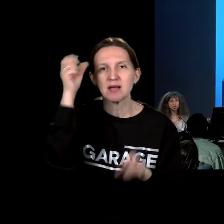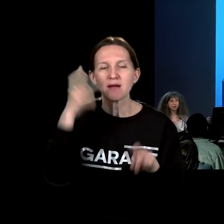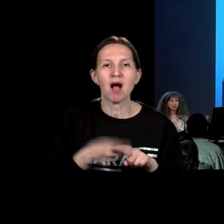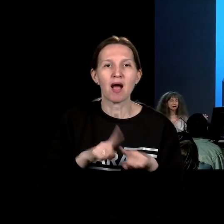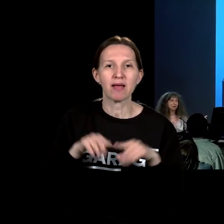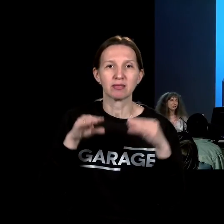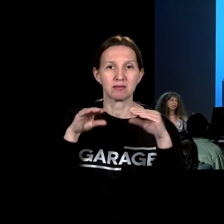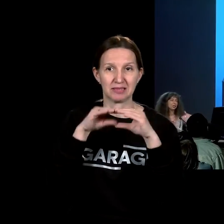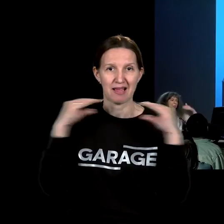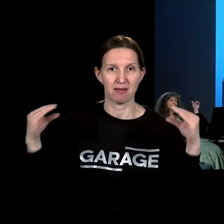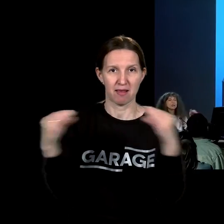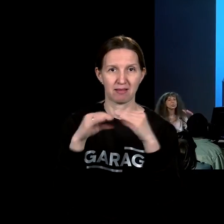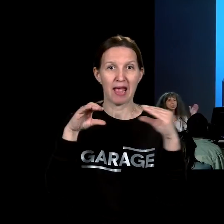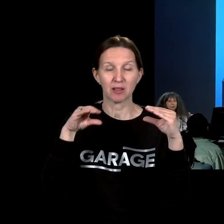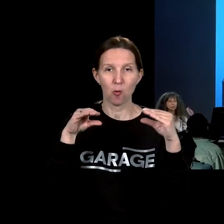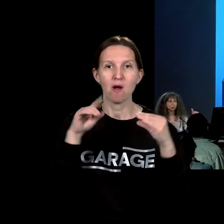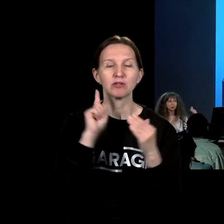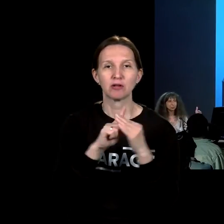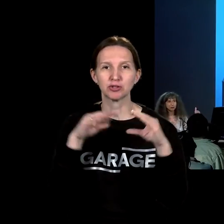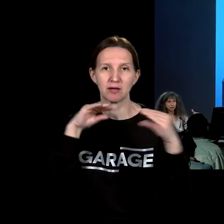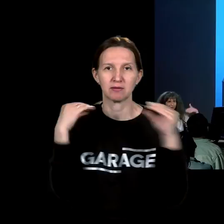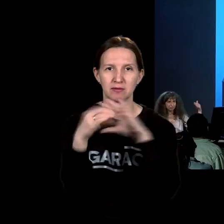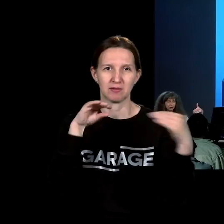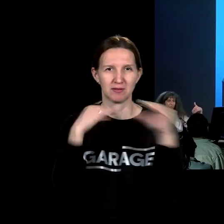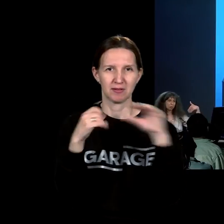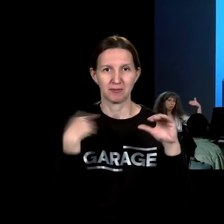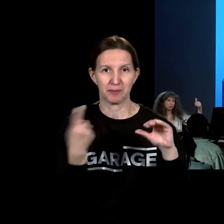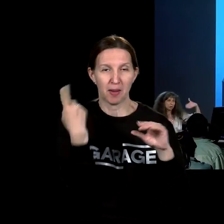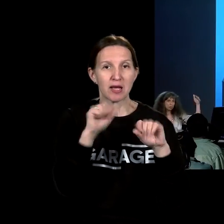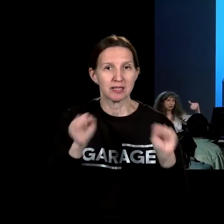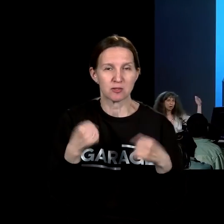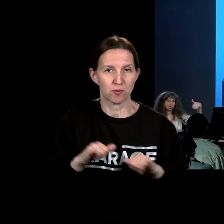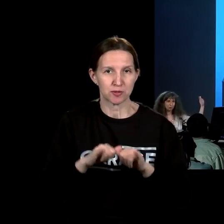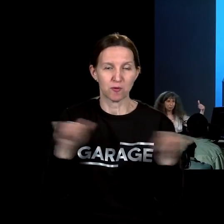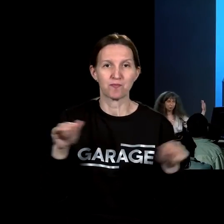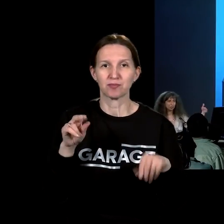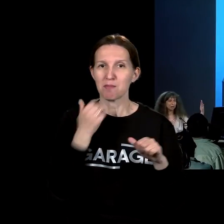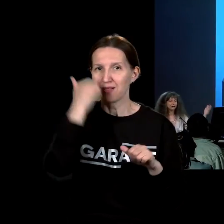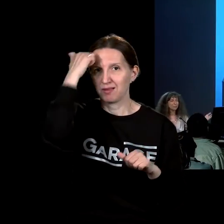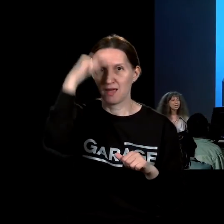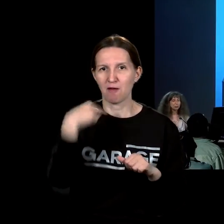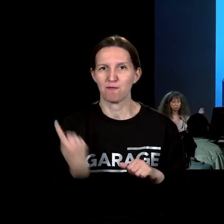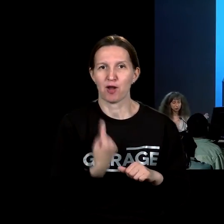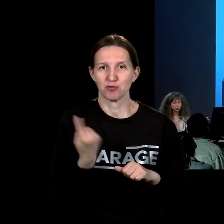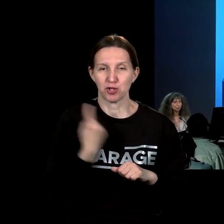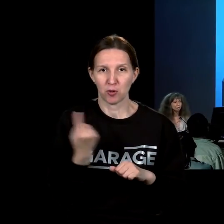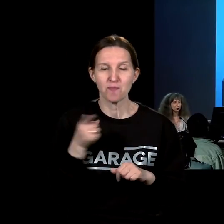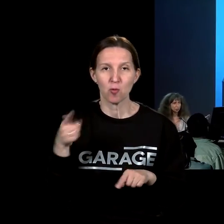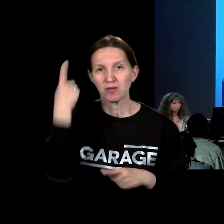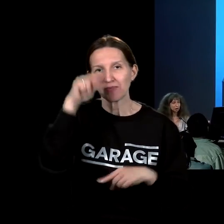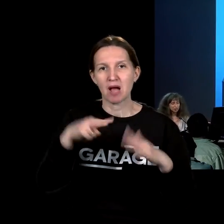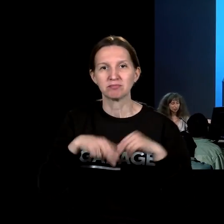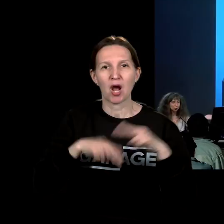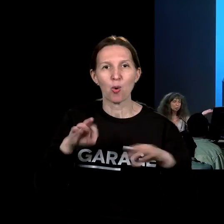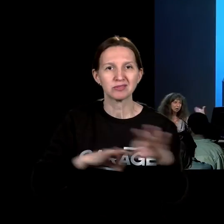должна летать. Она должна летать, оборачиваясь вокруг себя и развивая эту скорость за счет вращения вокруг собственной оси. Он конструирует